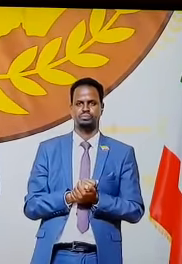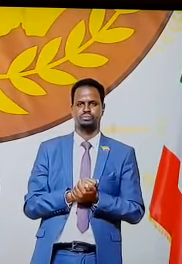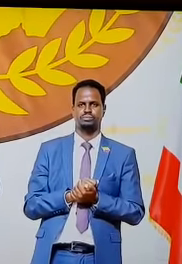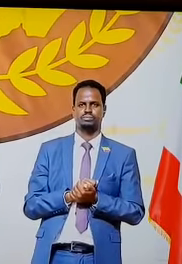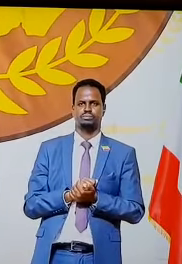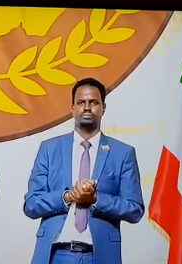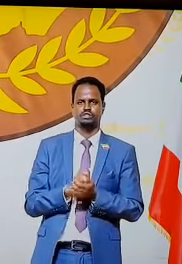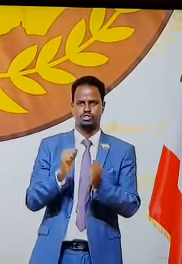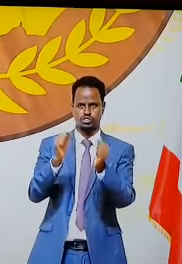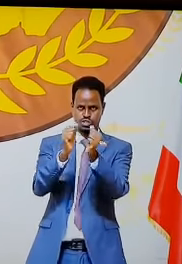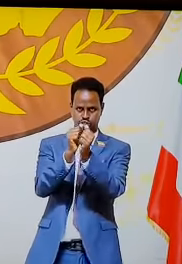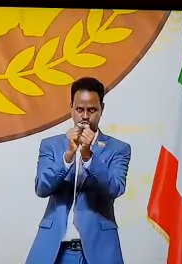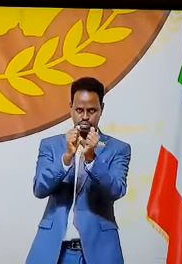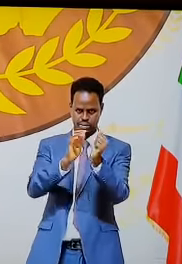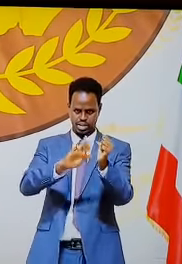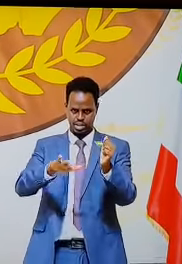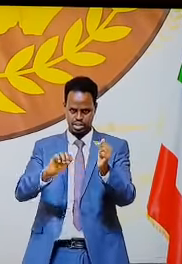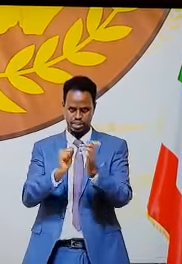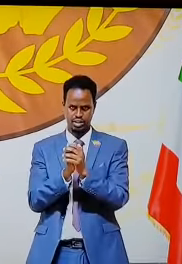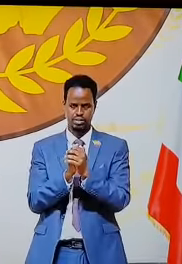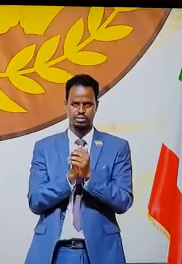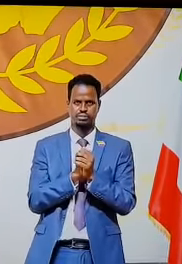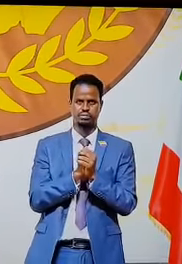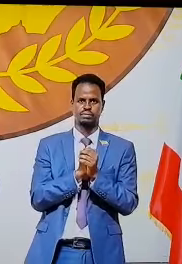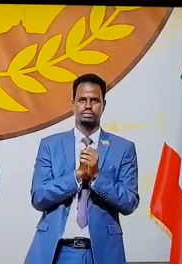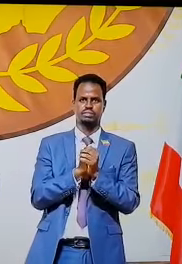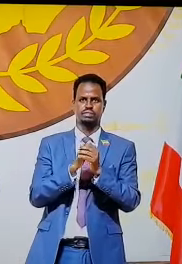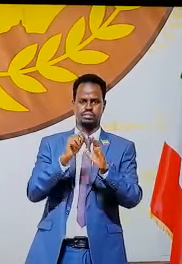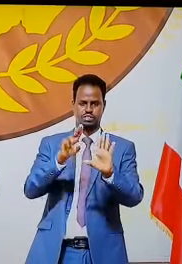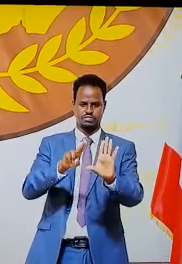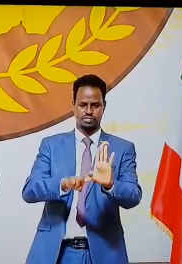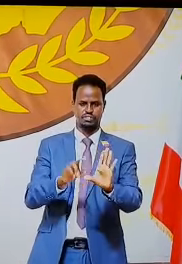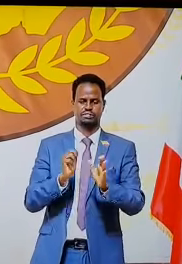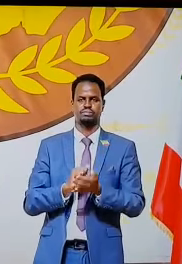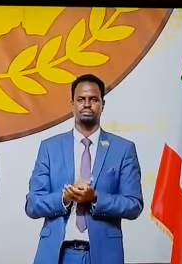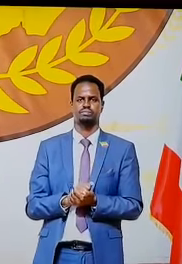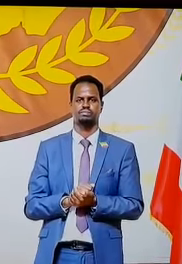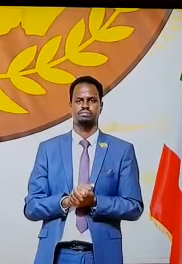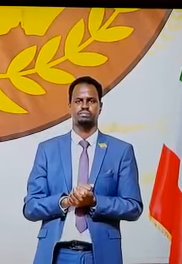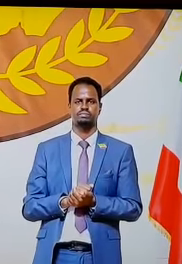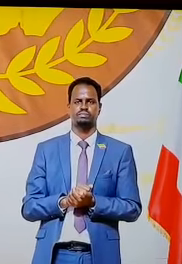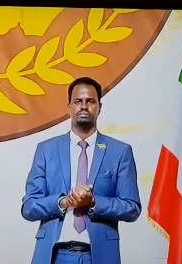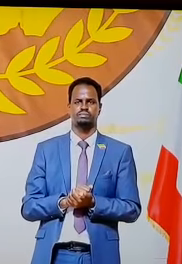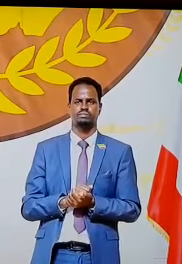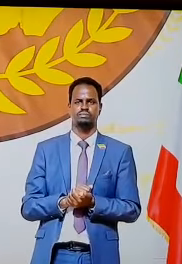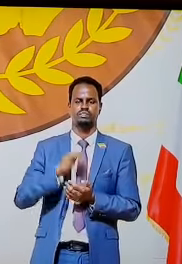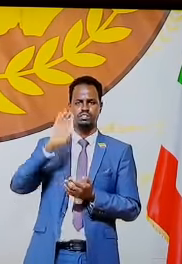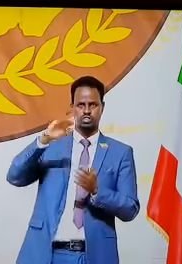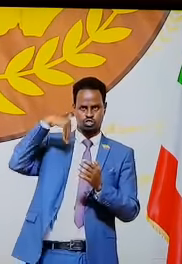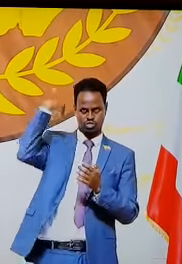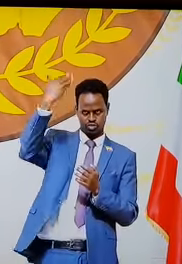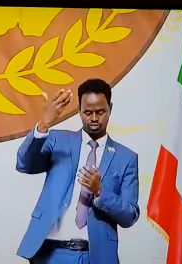kaban arday ogiye doos fariista oo dhagax yaa ku fadhiyo ogiye fariye ma inaan arday qura intii ka horeysay